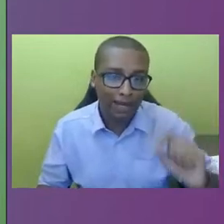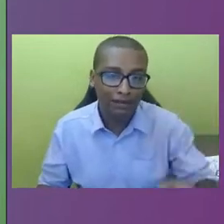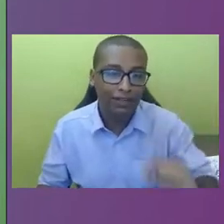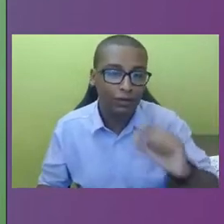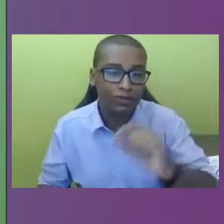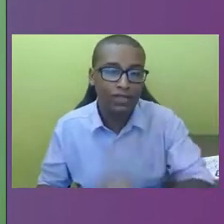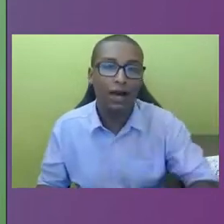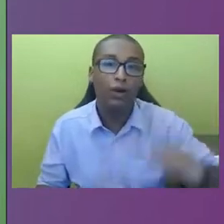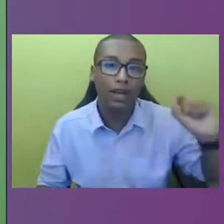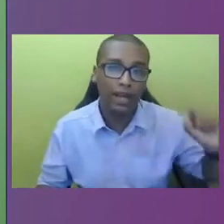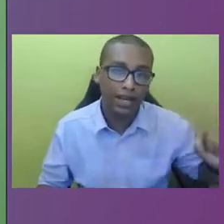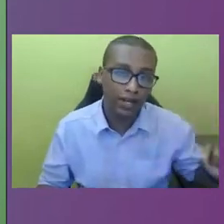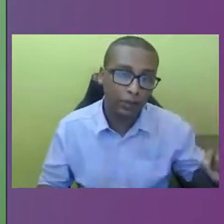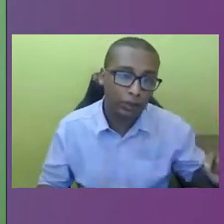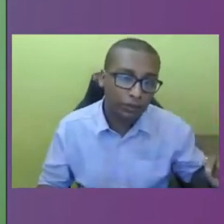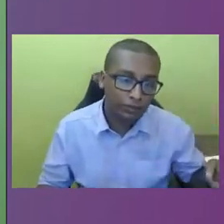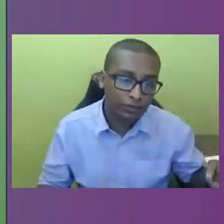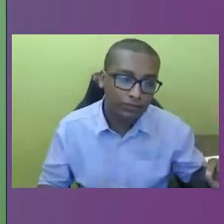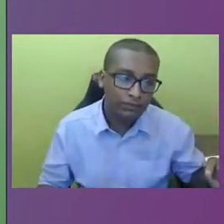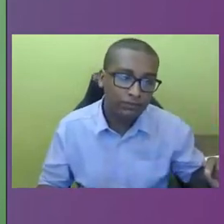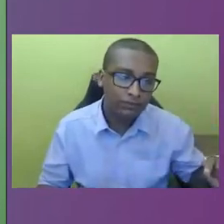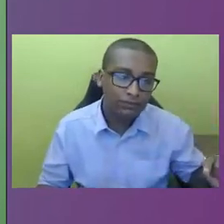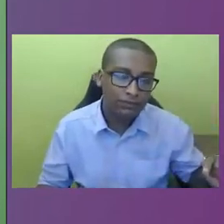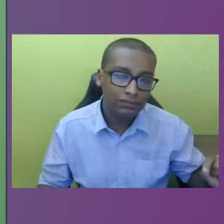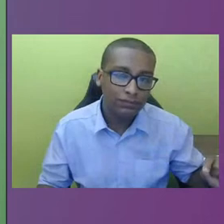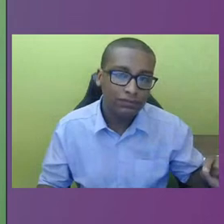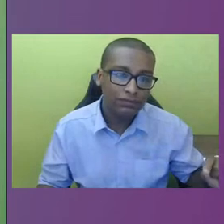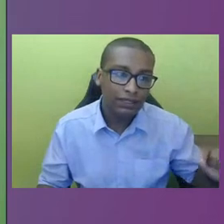cada palavra, um sinal. Eu,